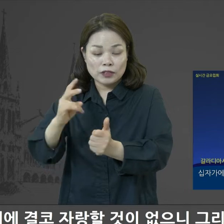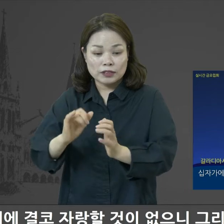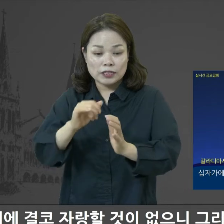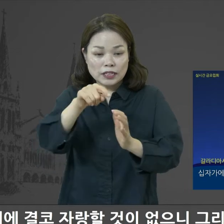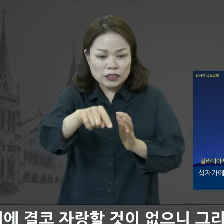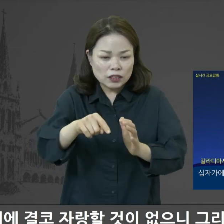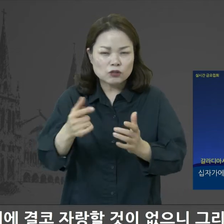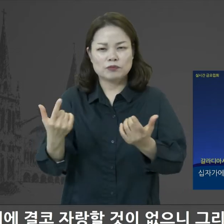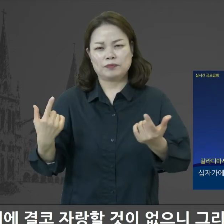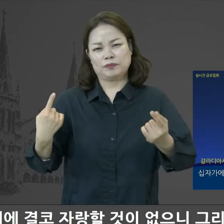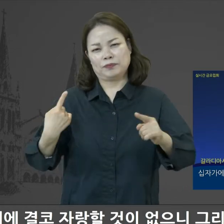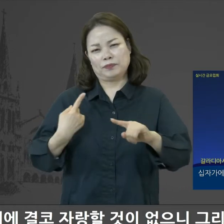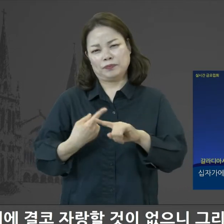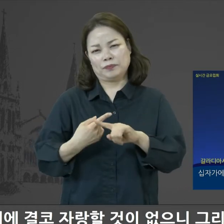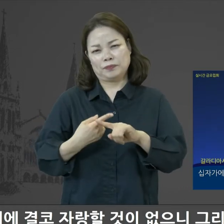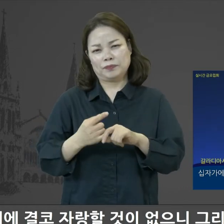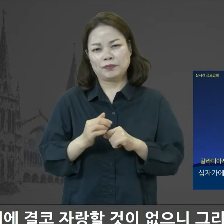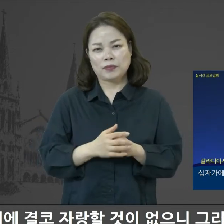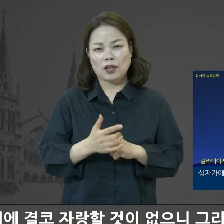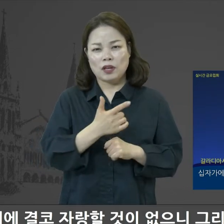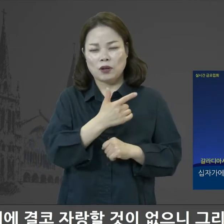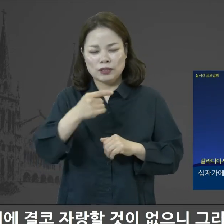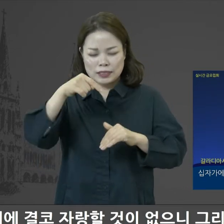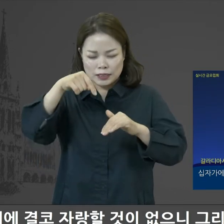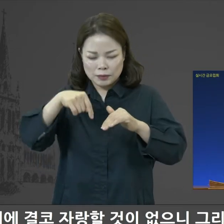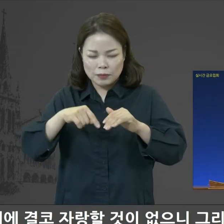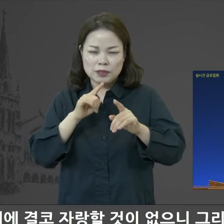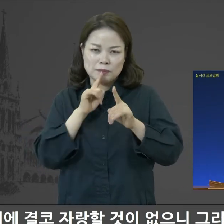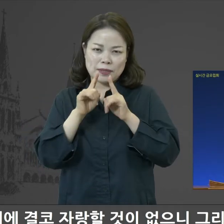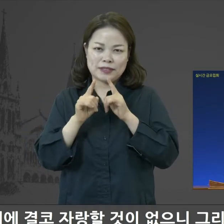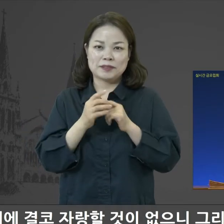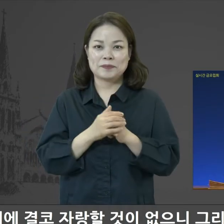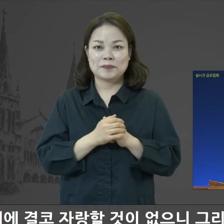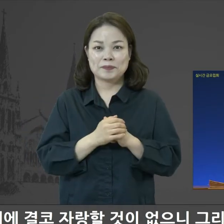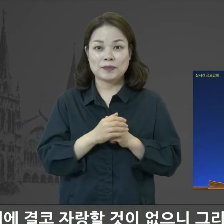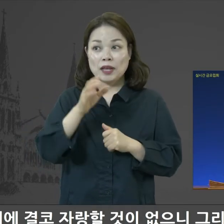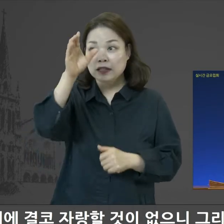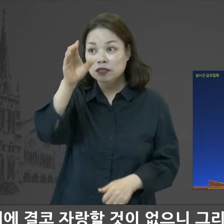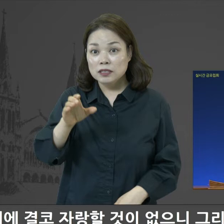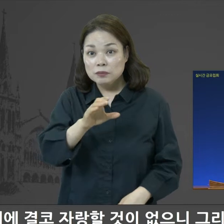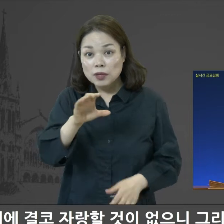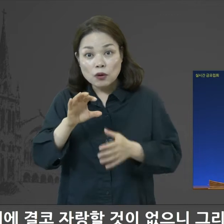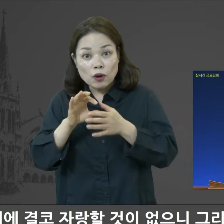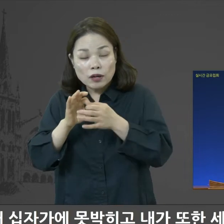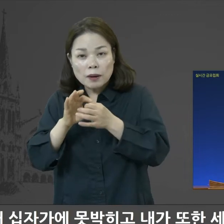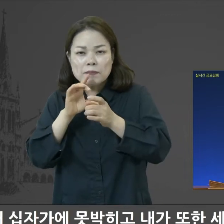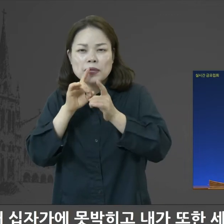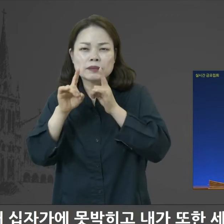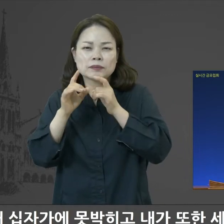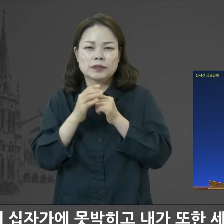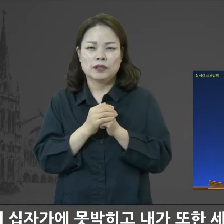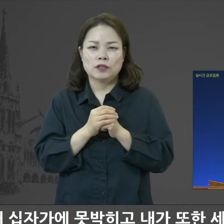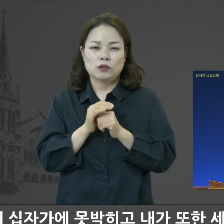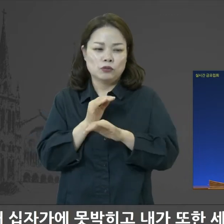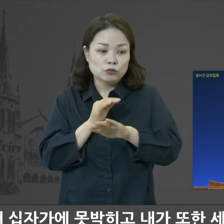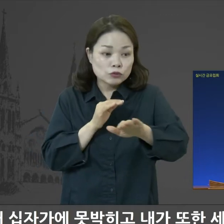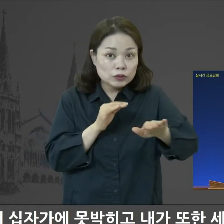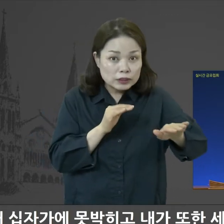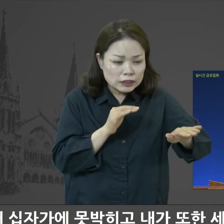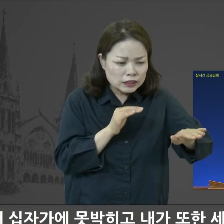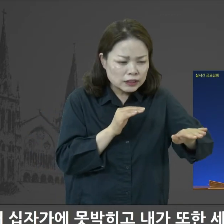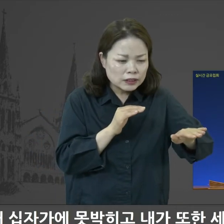대하여 그러하니라. 이건 굉장히 깊이 있는 묵상입니다. 십자가에 관한 묵상 중에 아주 정말 우리가 꼭